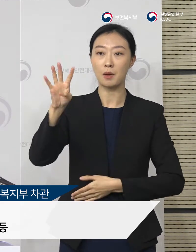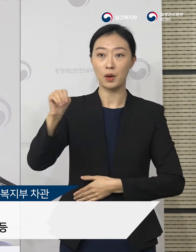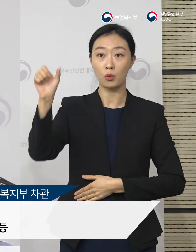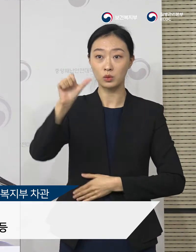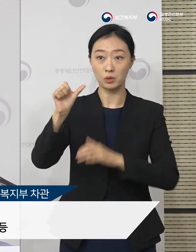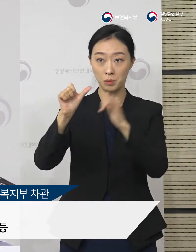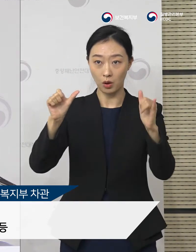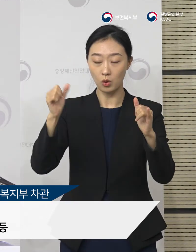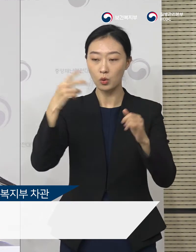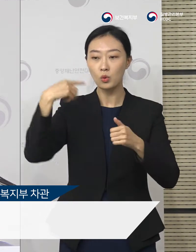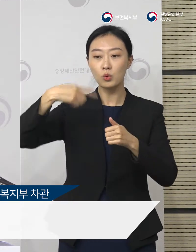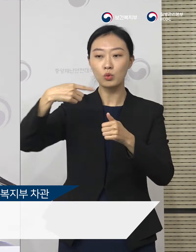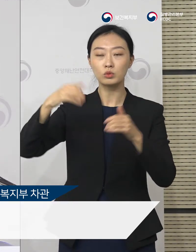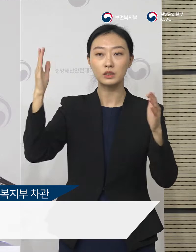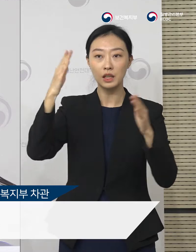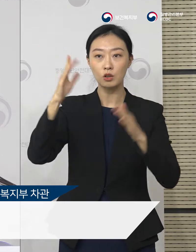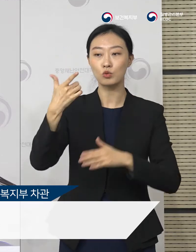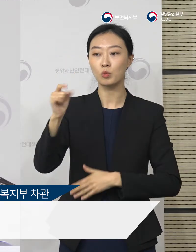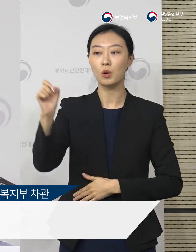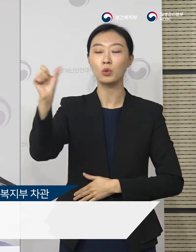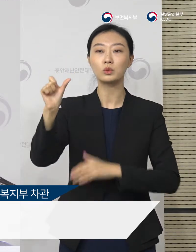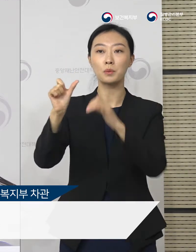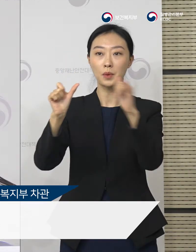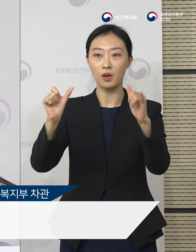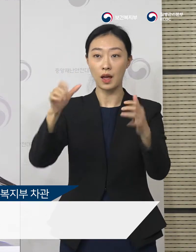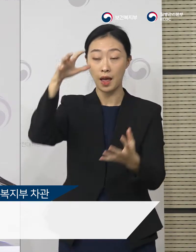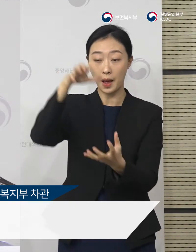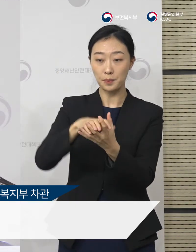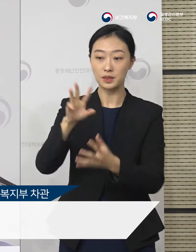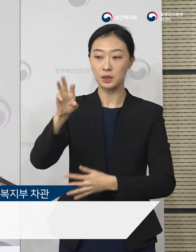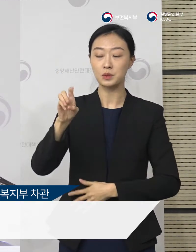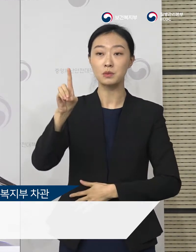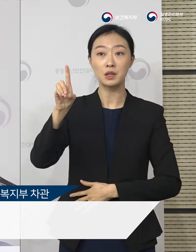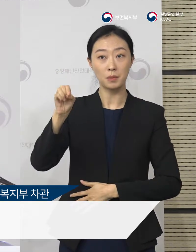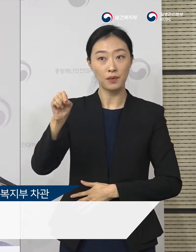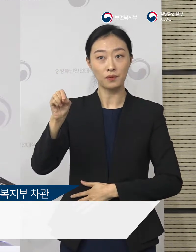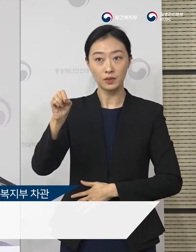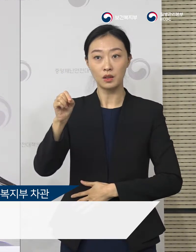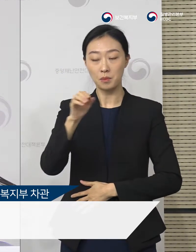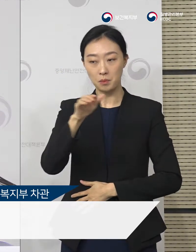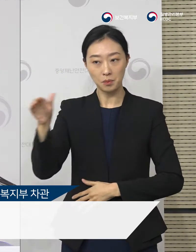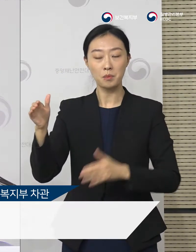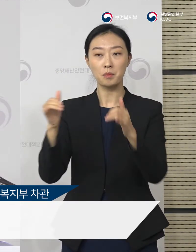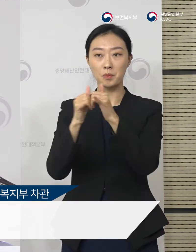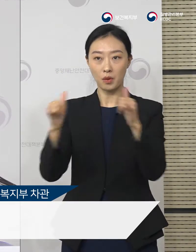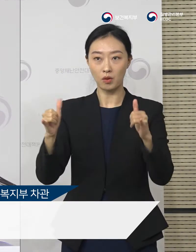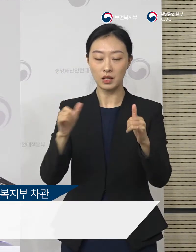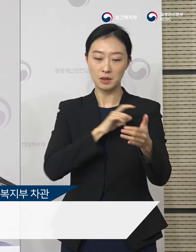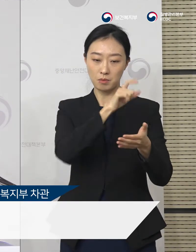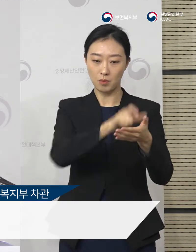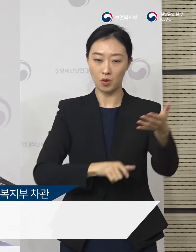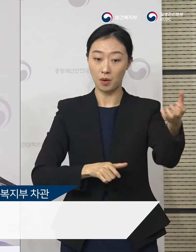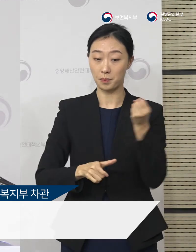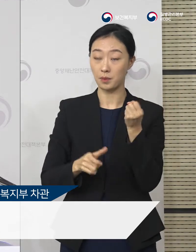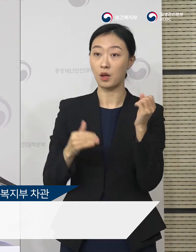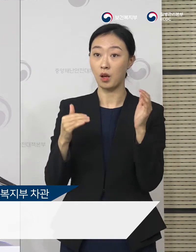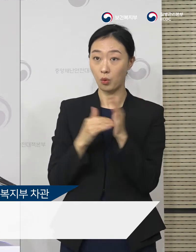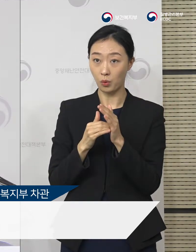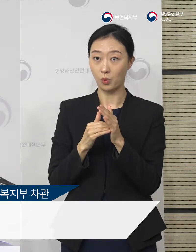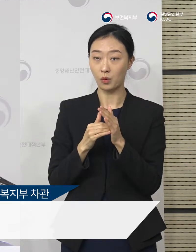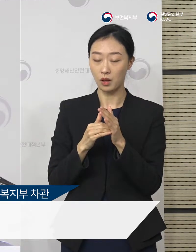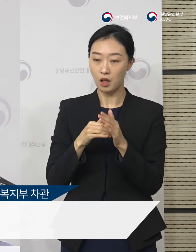6만 5천 명 등 총 31만여 명의 신천지 신자 명단을 확보하여